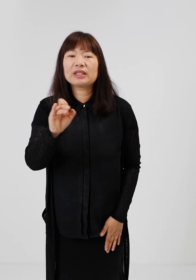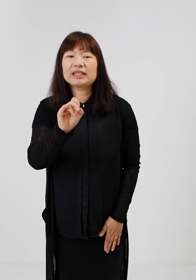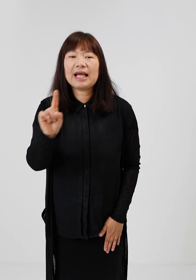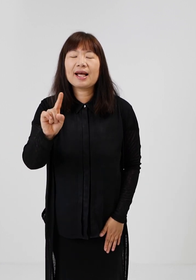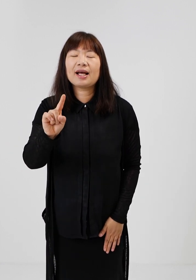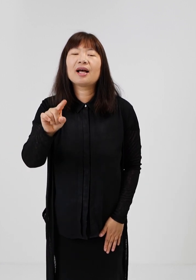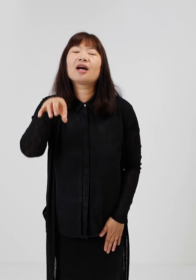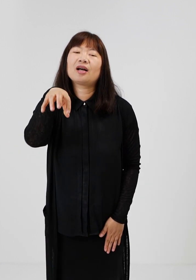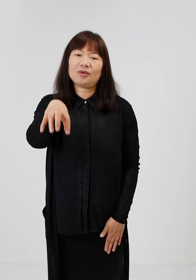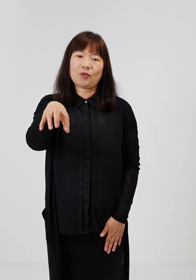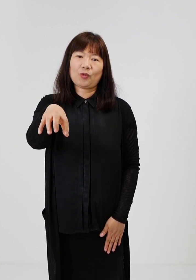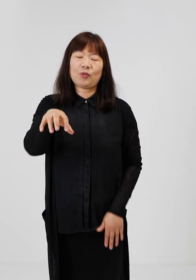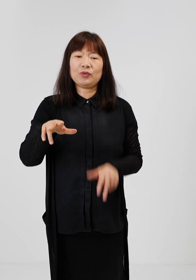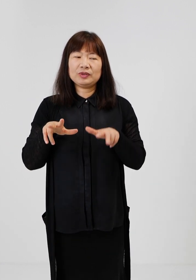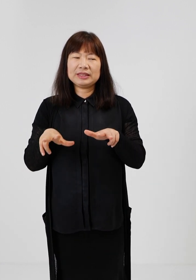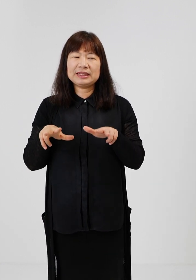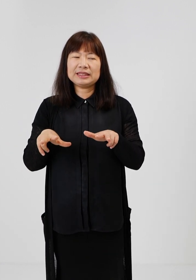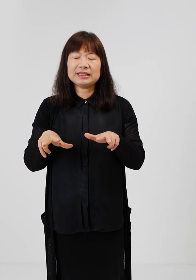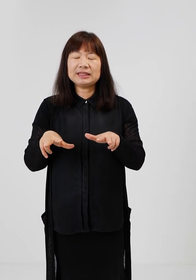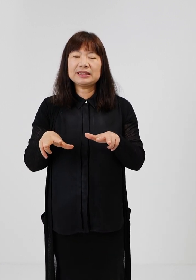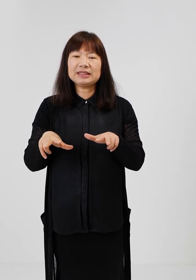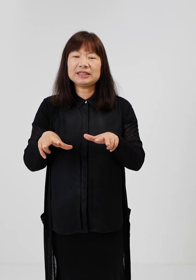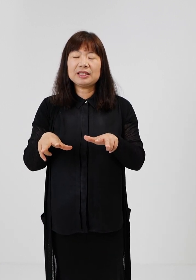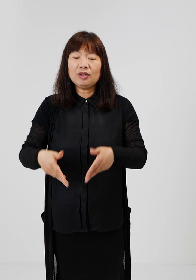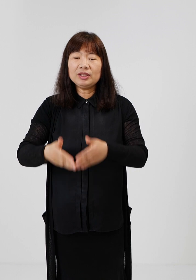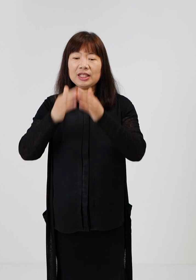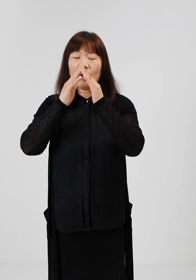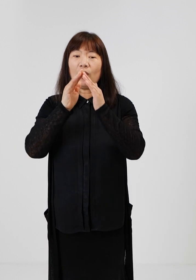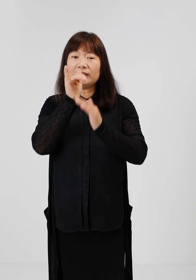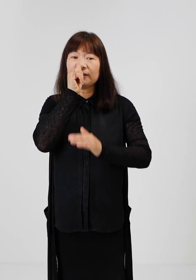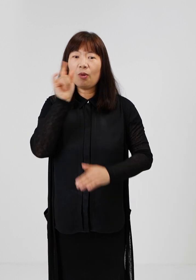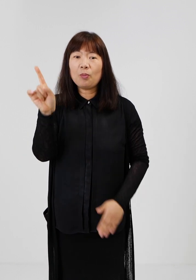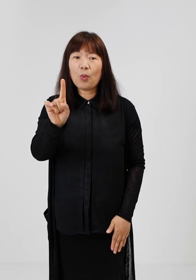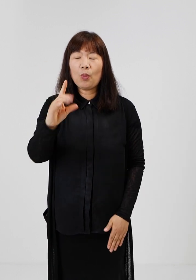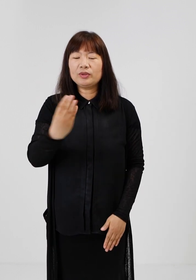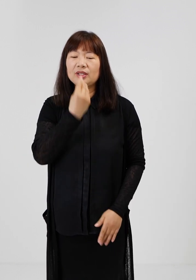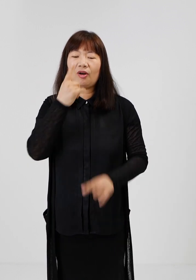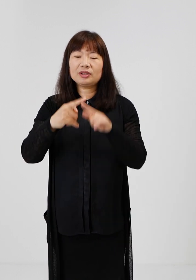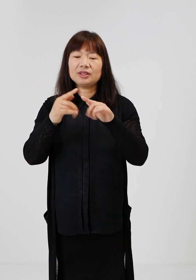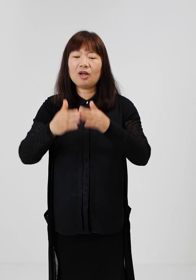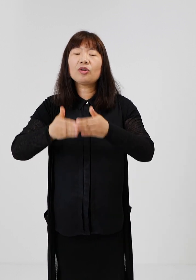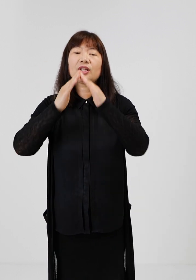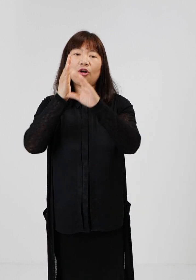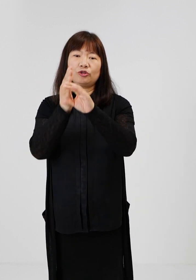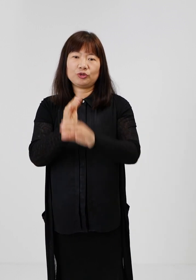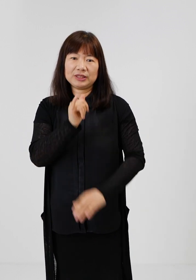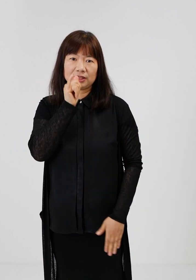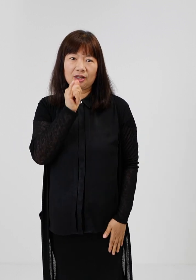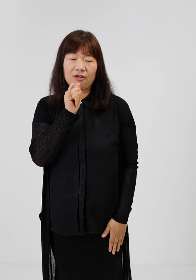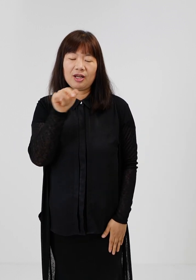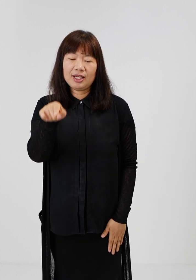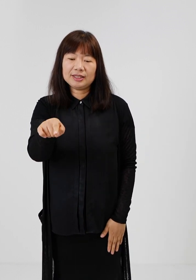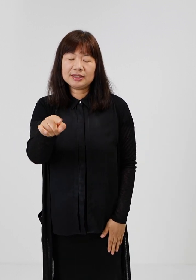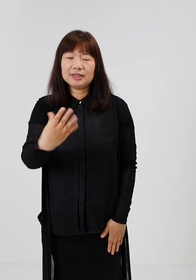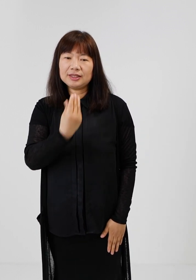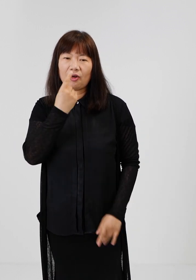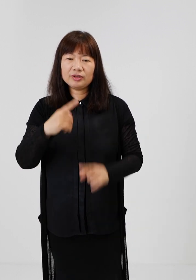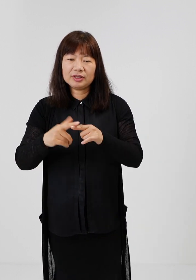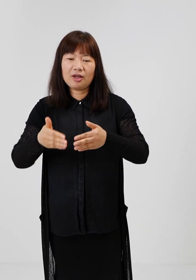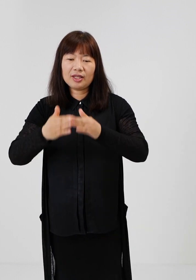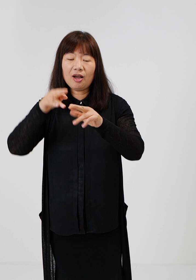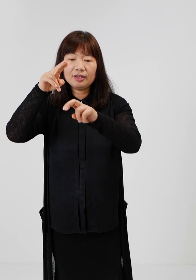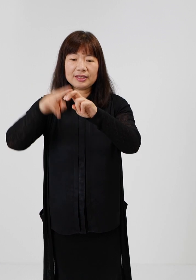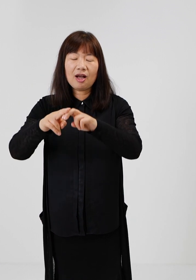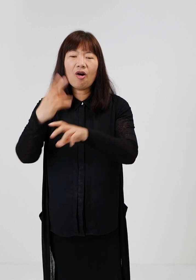땅이었어요. 지금 그 땅에 뭐가 세워지죠? 성전이 세워져요. 그 성전이 세워진